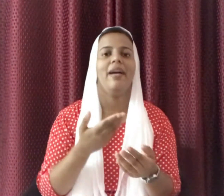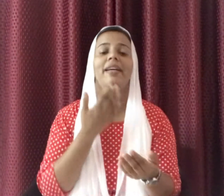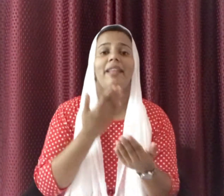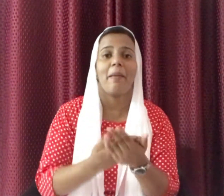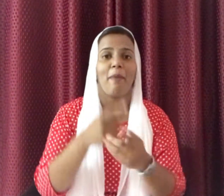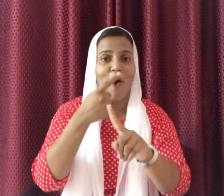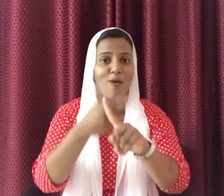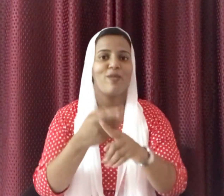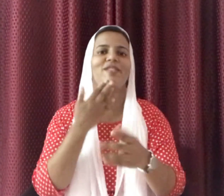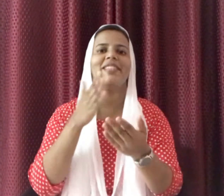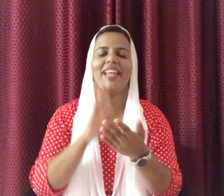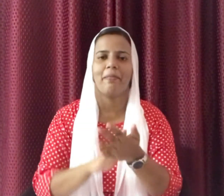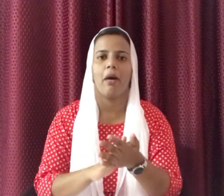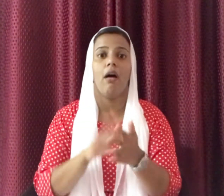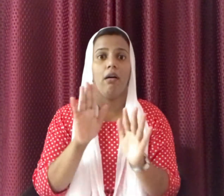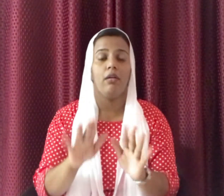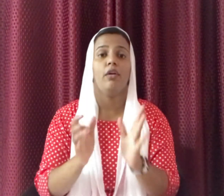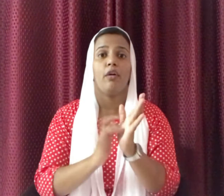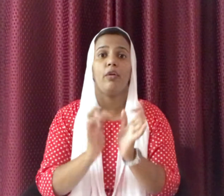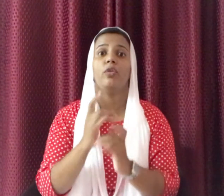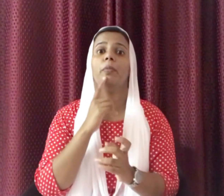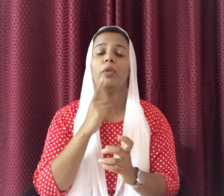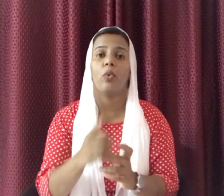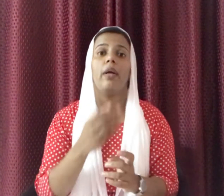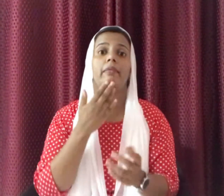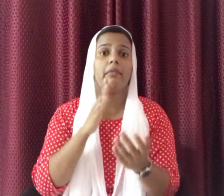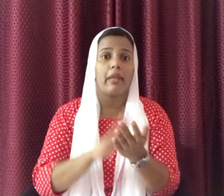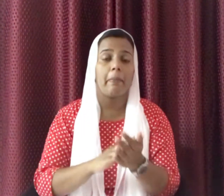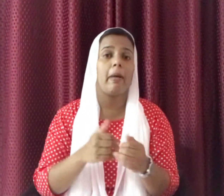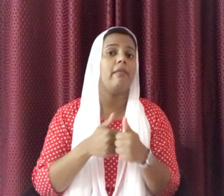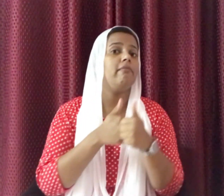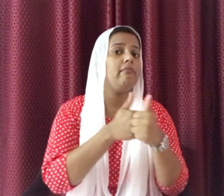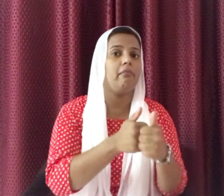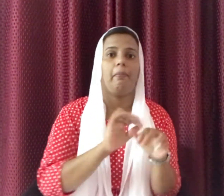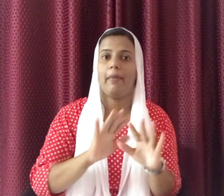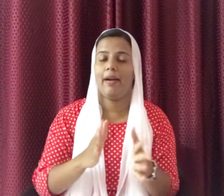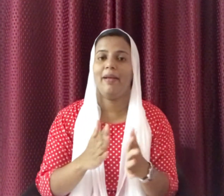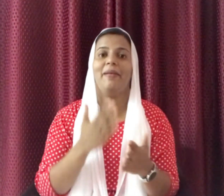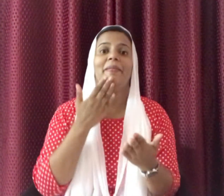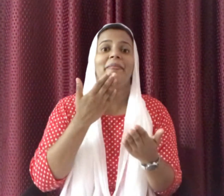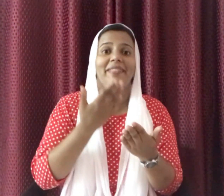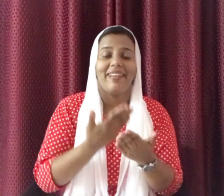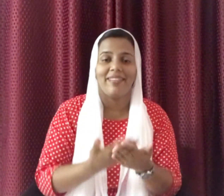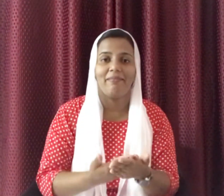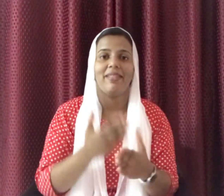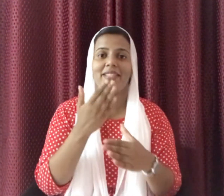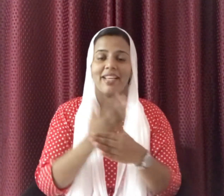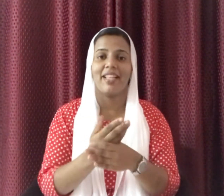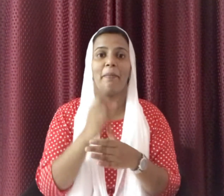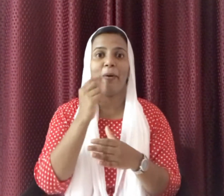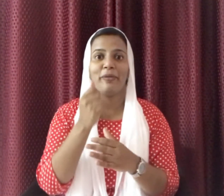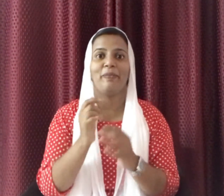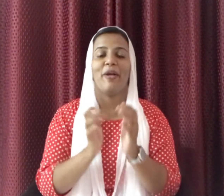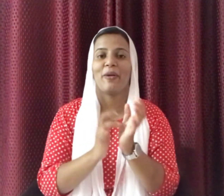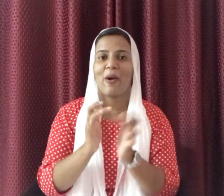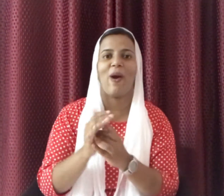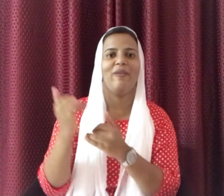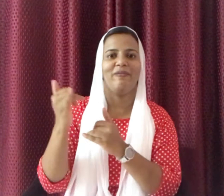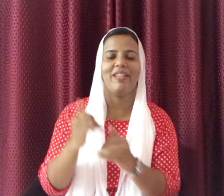തിന്മ. പക്ഷേ കഥ നമ്മളോട് പറയാം, നിങ്ങൾ തിന്മയെ അനുകരിക്കരുത് എന്നിട്ട് പറയുക, നിങ്ങൾ നന്മ ചെയ്യുന്നവൻ ദൈവത്തിൽ നിന്നുള്ളവനാകുന്നു.